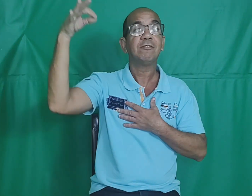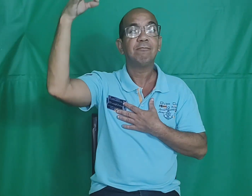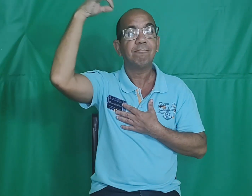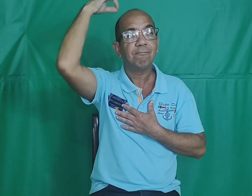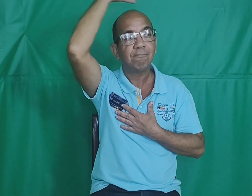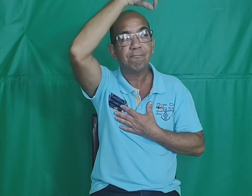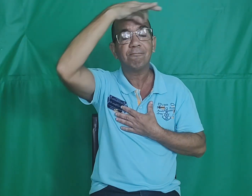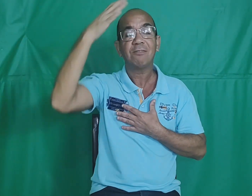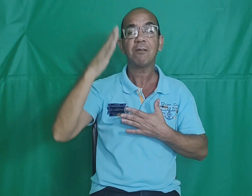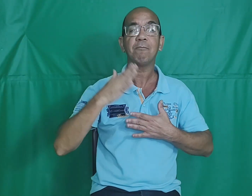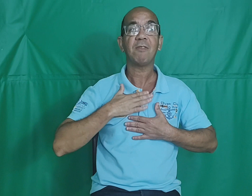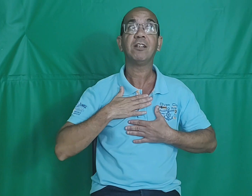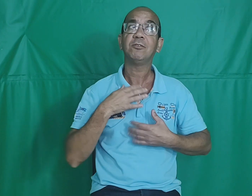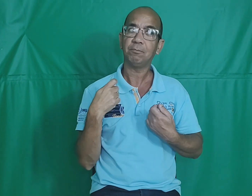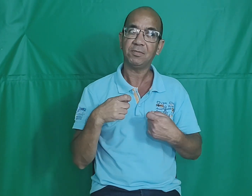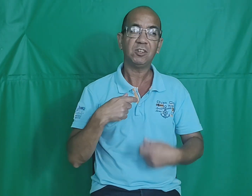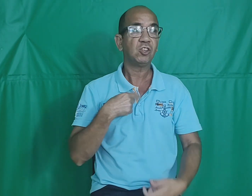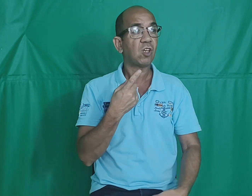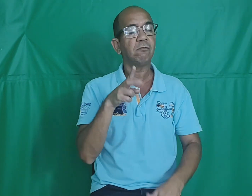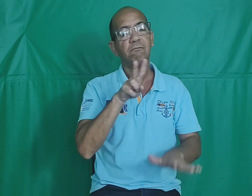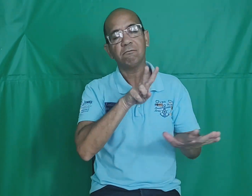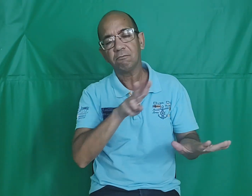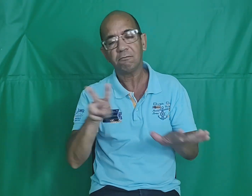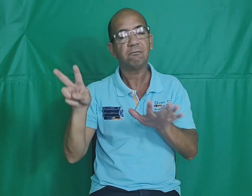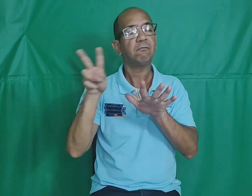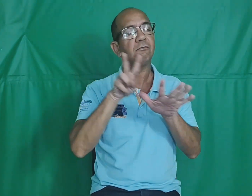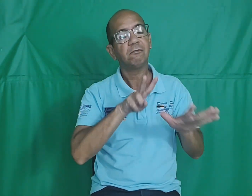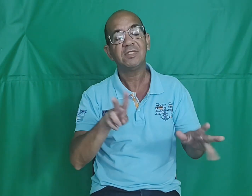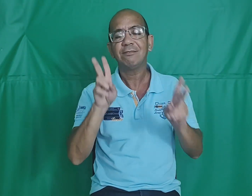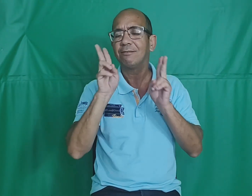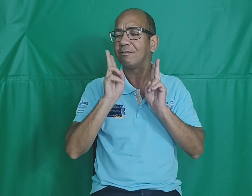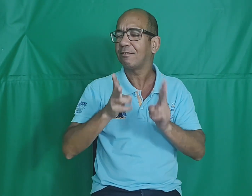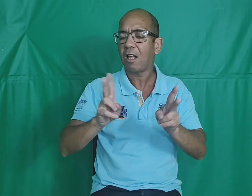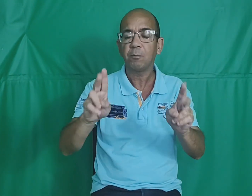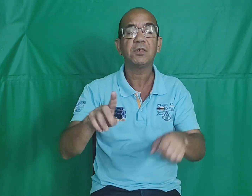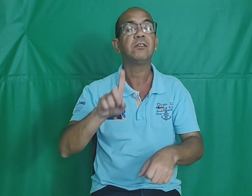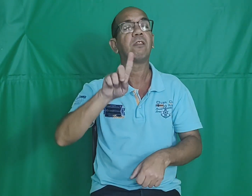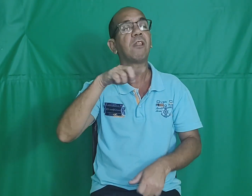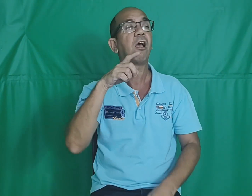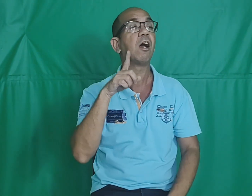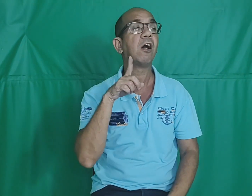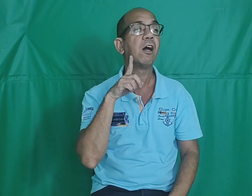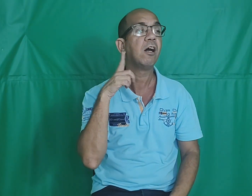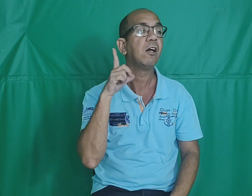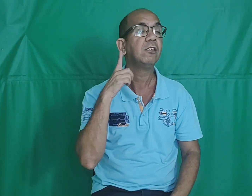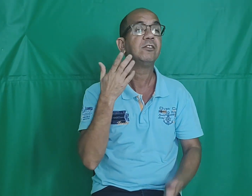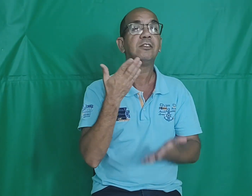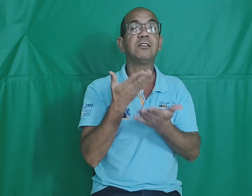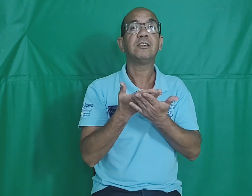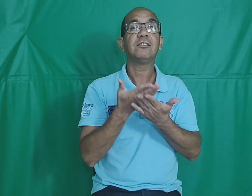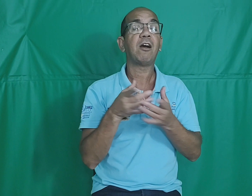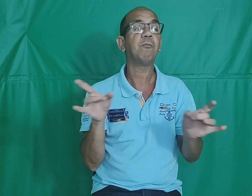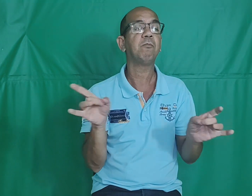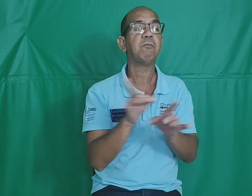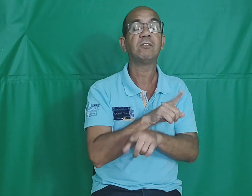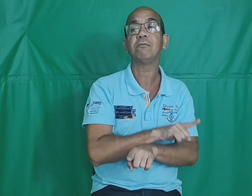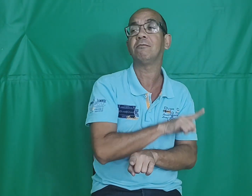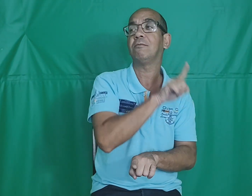Santo e necessito continuar seguindo o caminho. Depois do catecumenato, sigo para a missa das 10 horas com